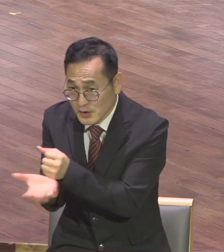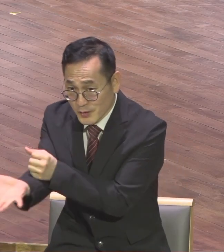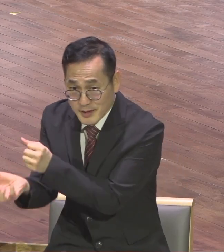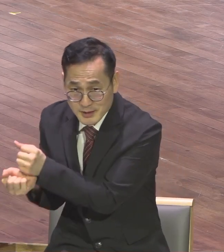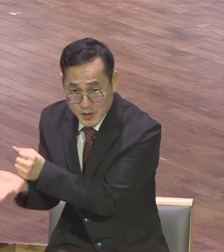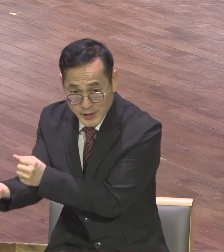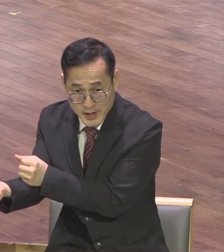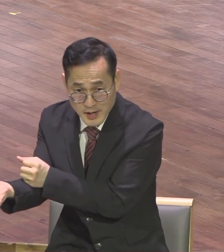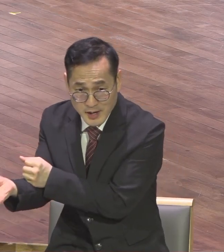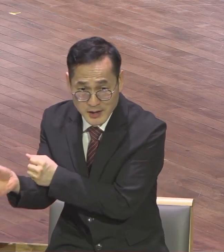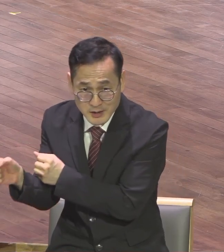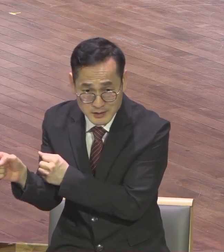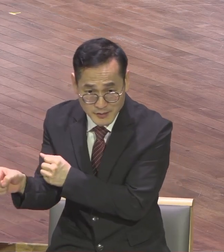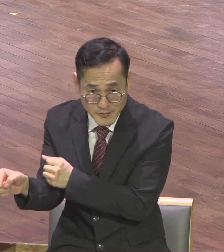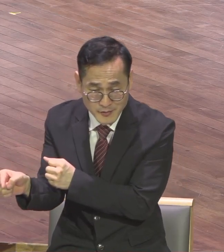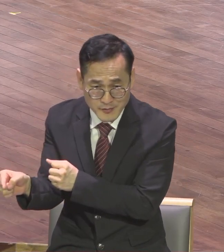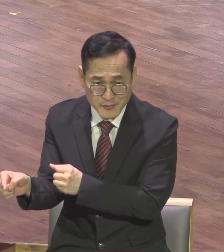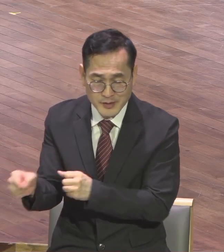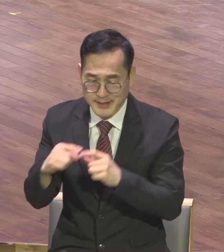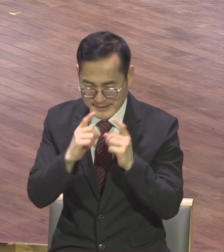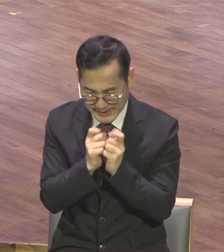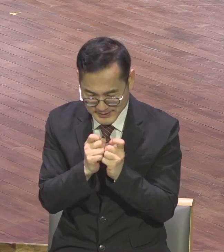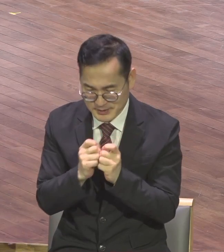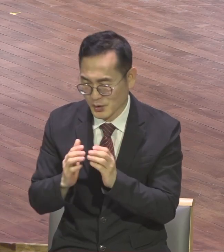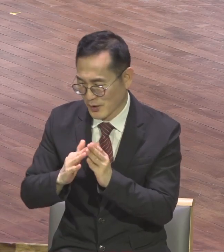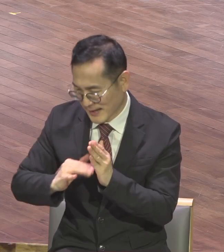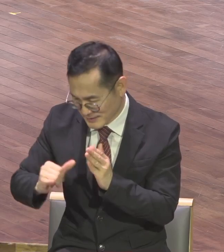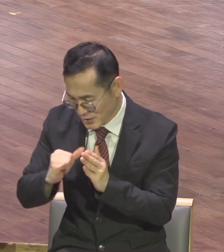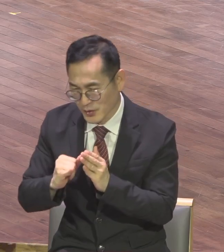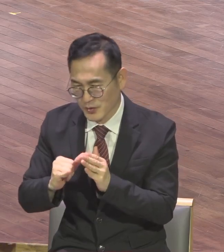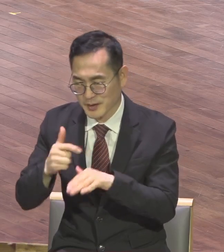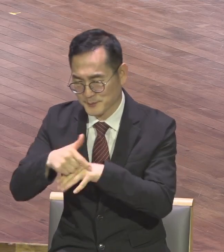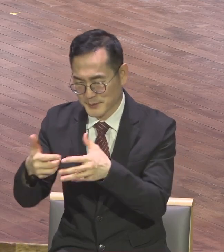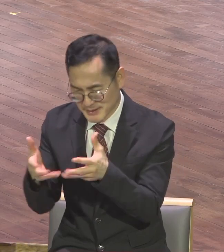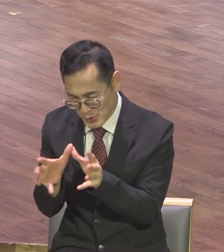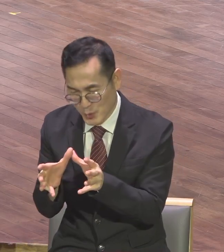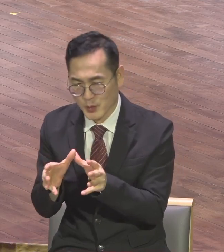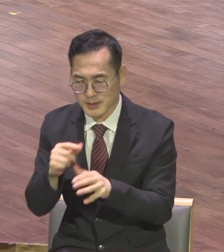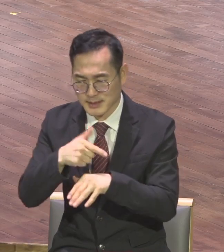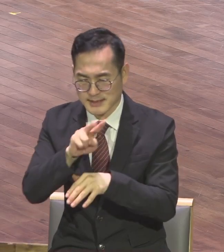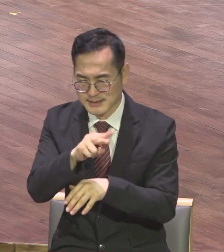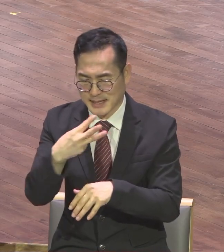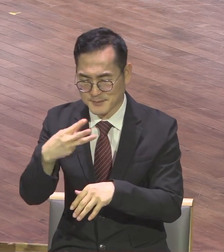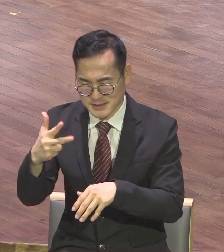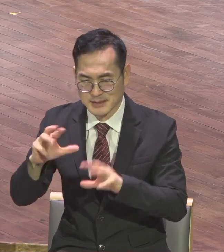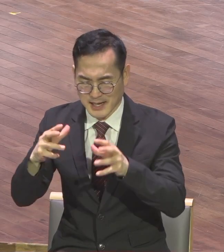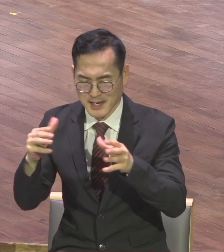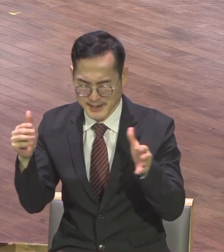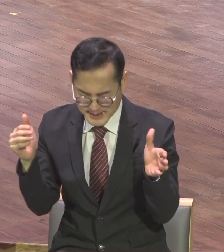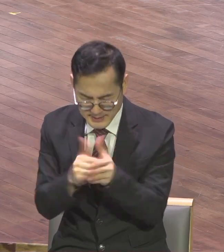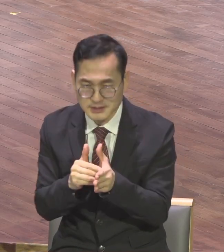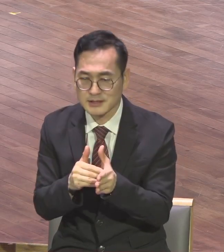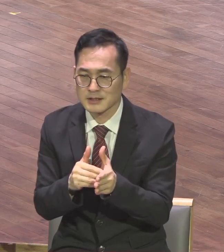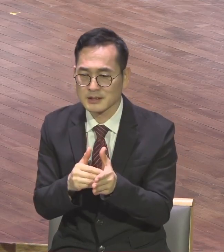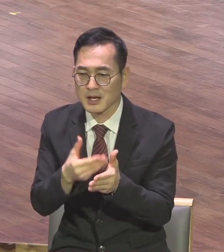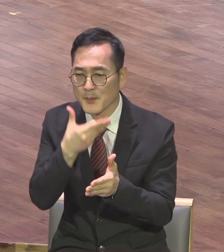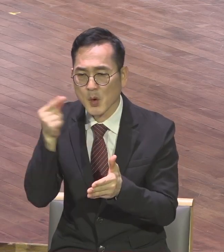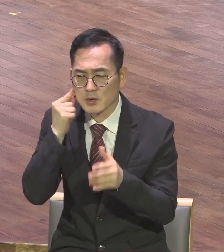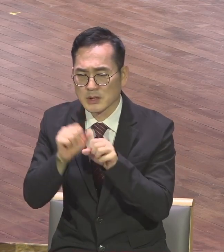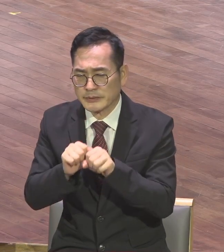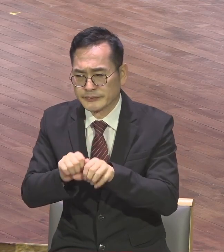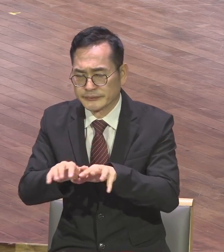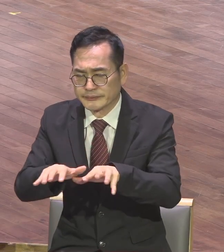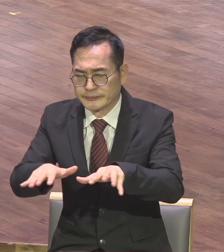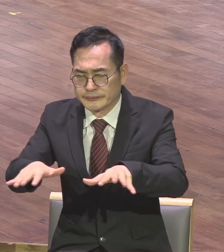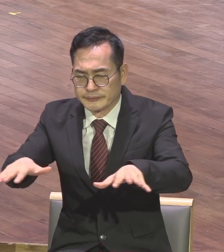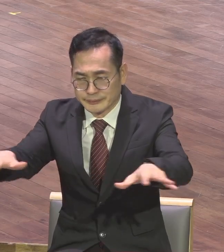가정과 여러분 지역과 민족과 237 나라 5천주족 이어지도록 여기에 쓰임받는 나와